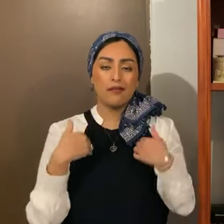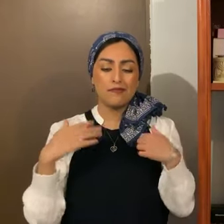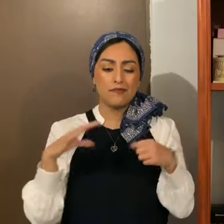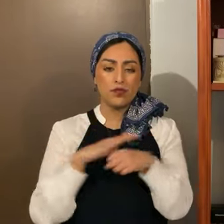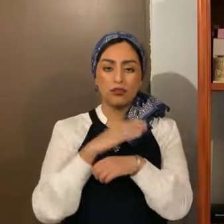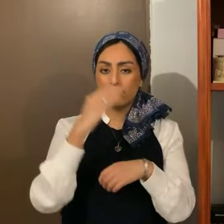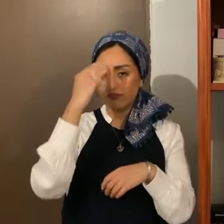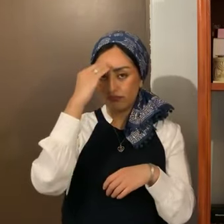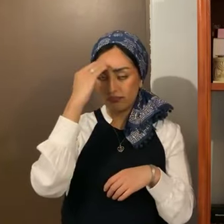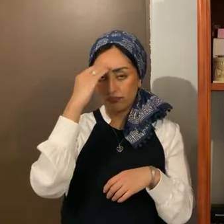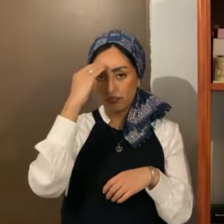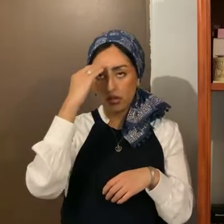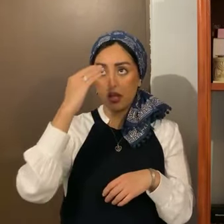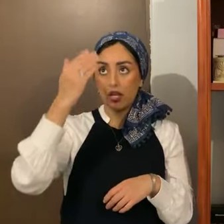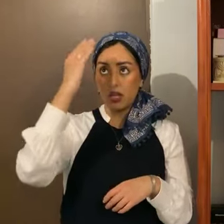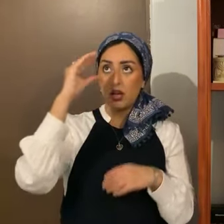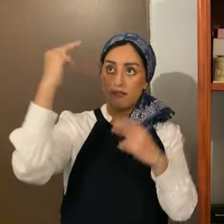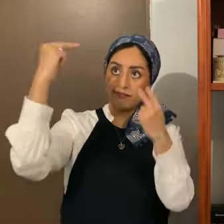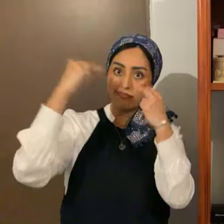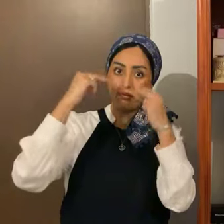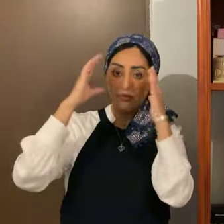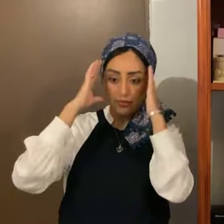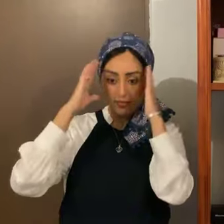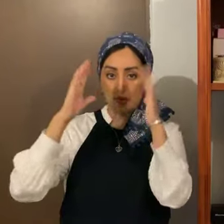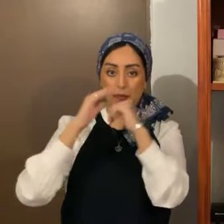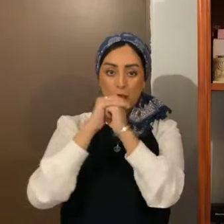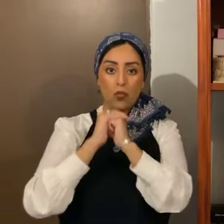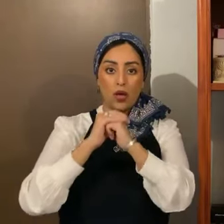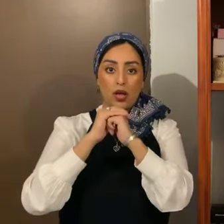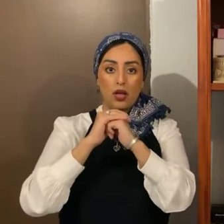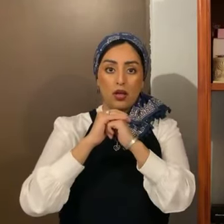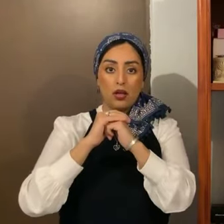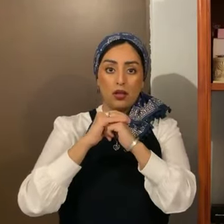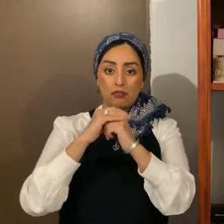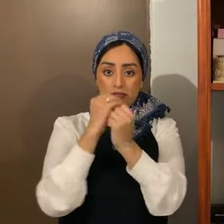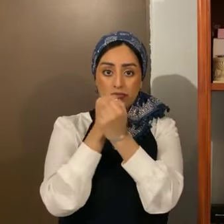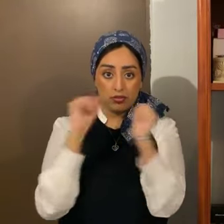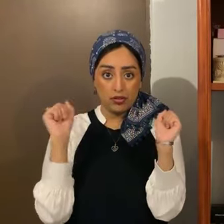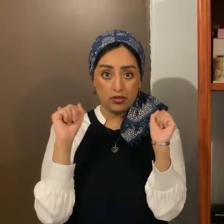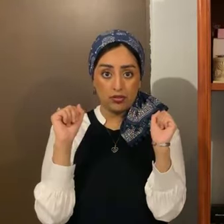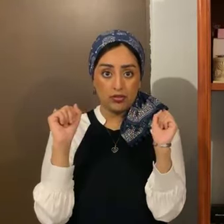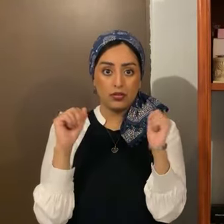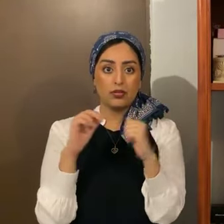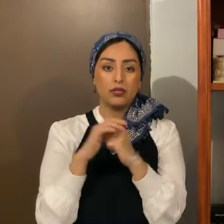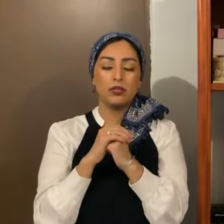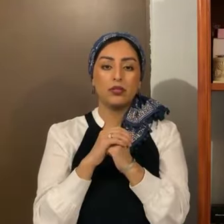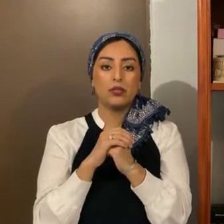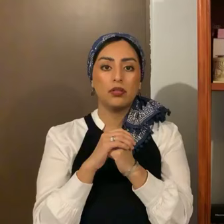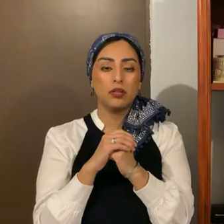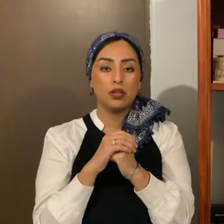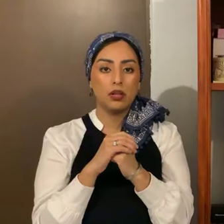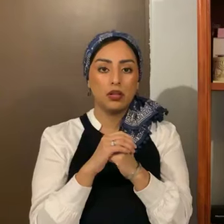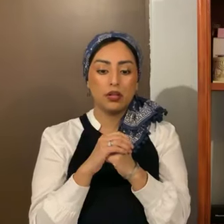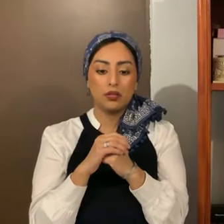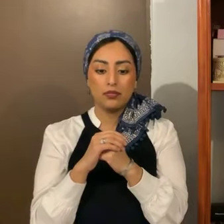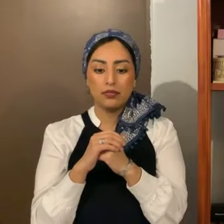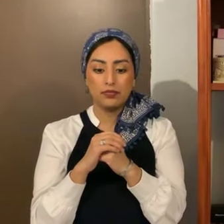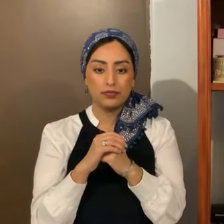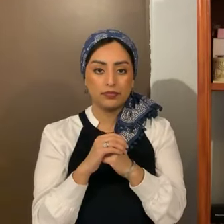escuchado su oración y de que lo libraría, ya sabía que lo iba a librar de toda